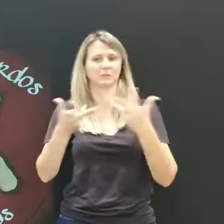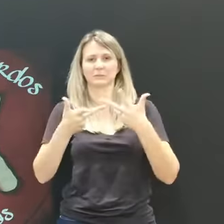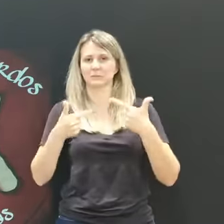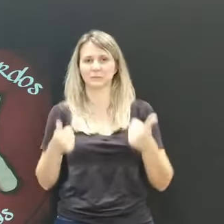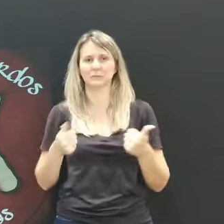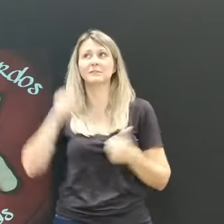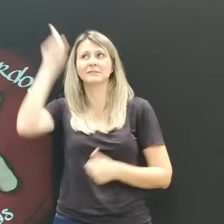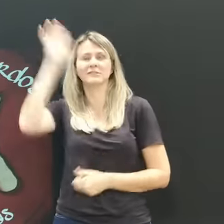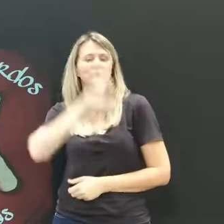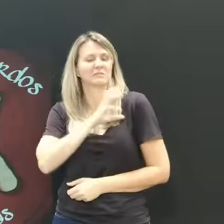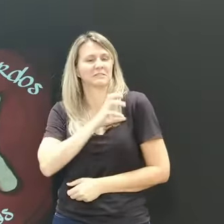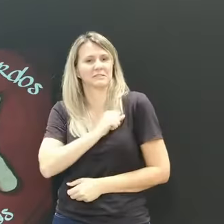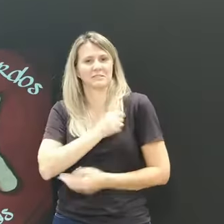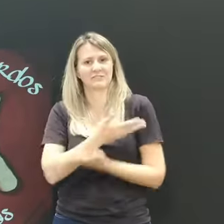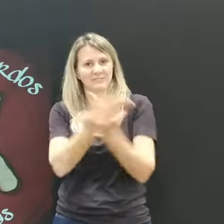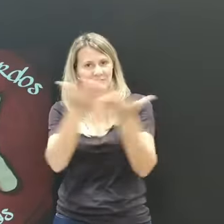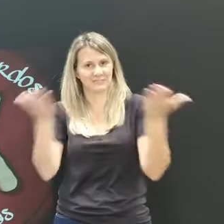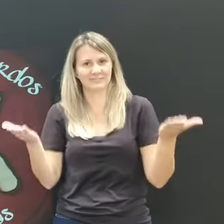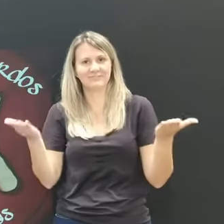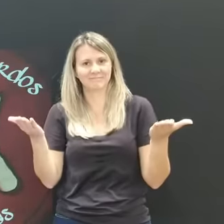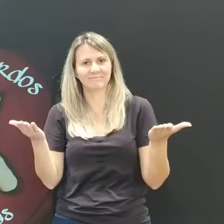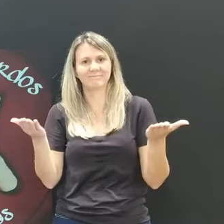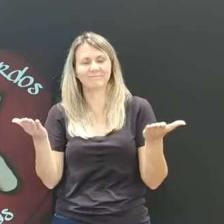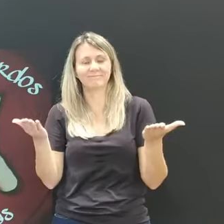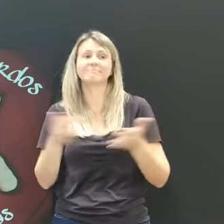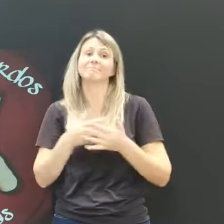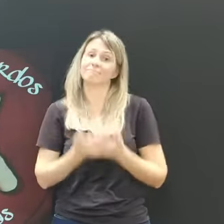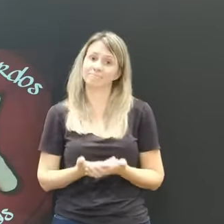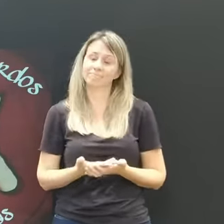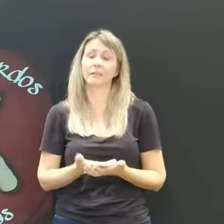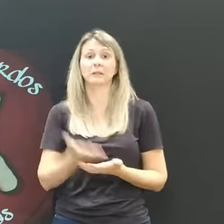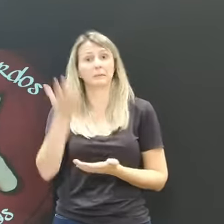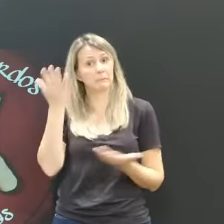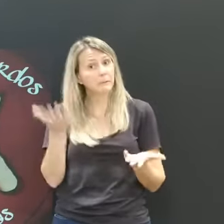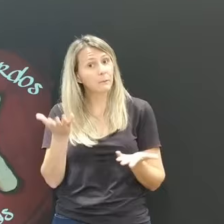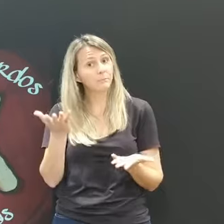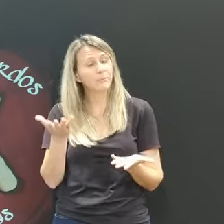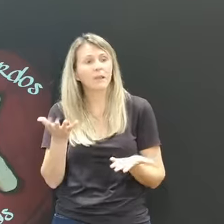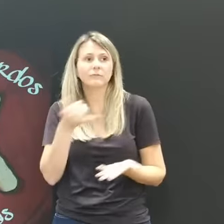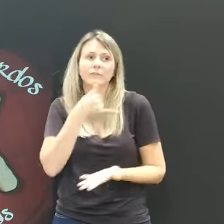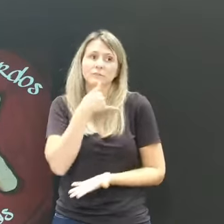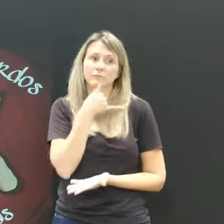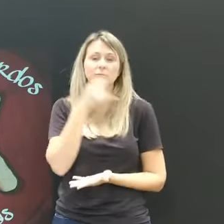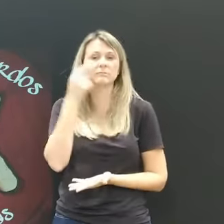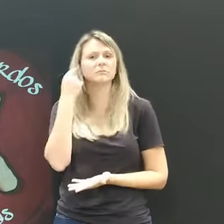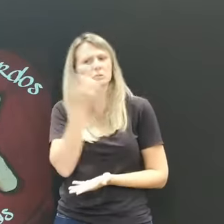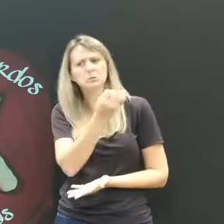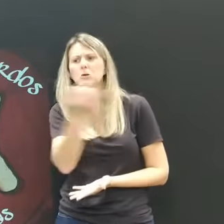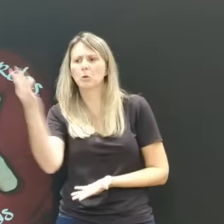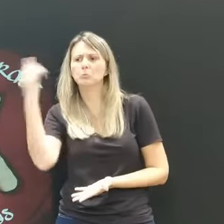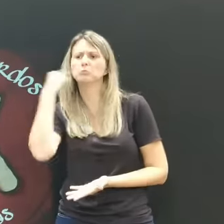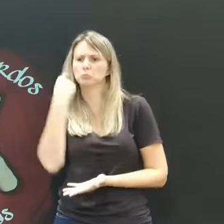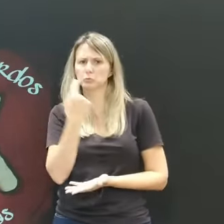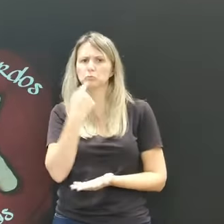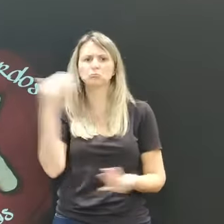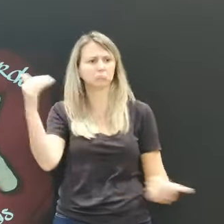Deus é maravilhoso, Ele é Deus sobre todos os deuses e Ele nos ama. E então,